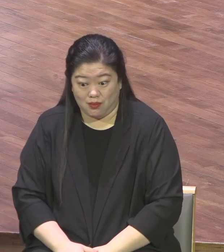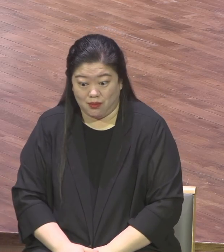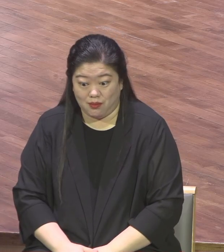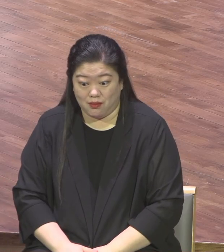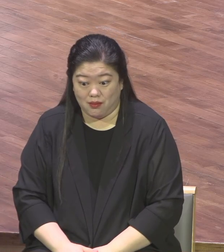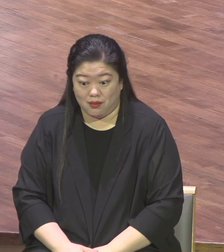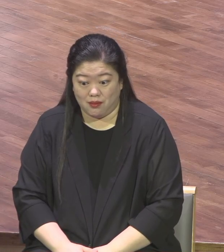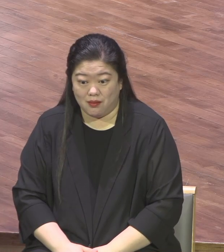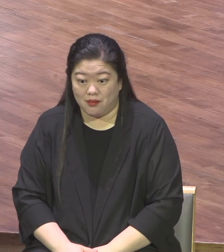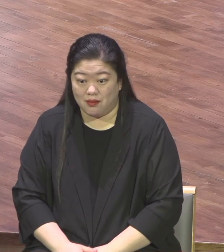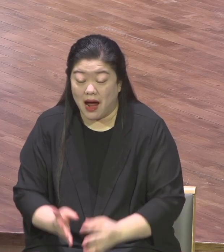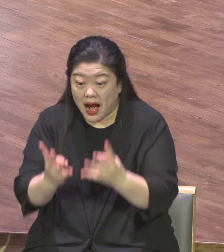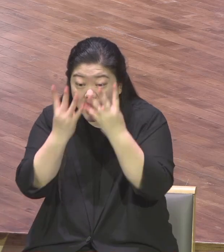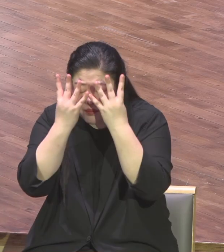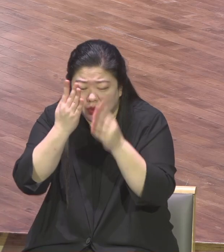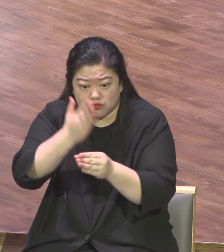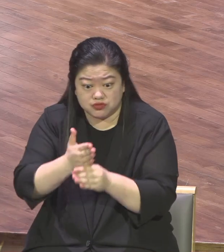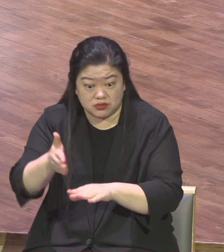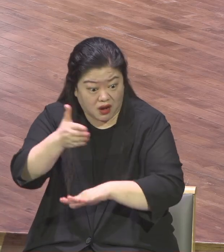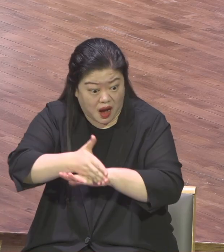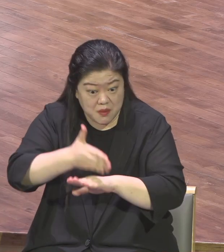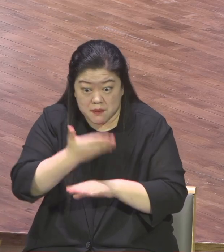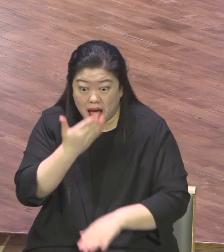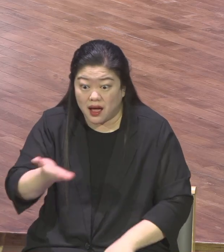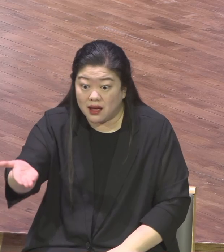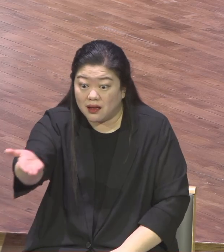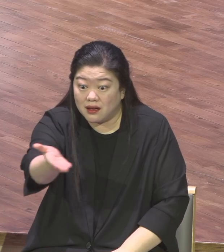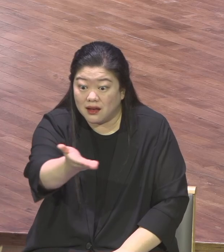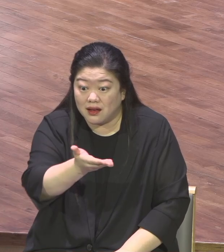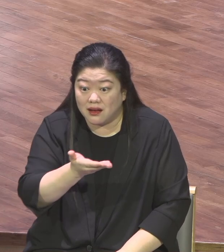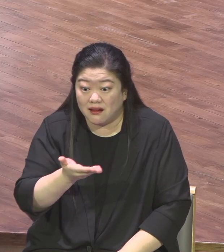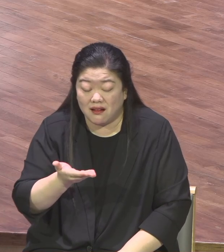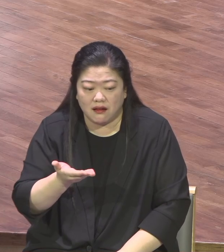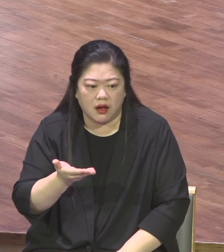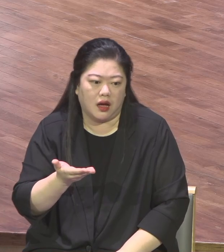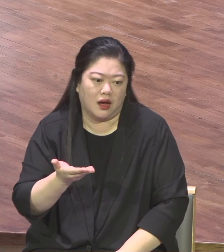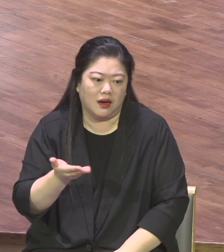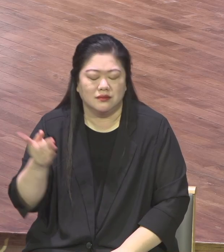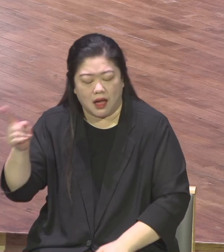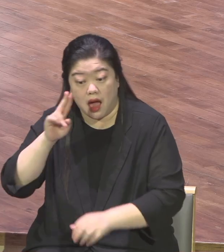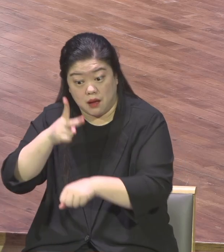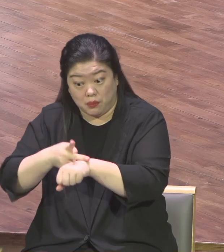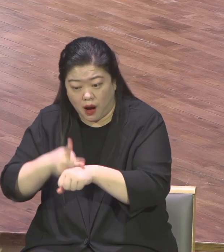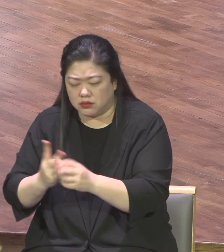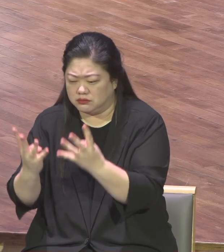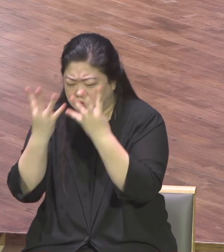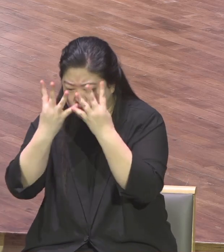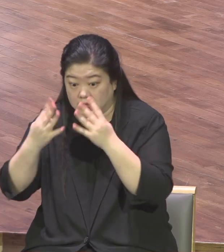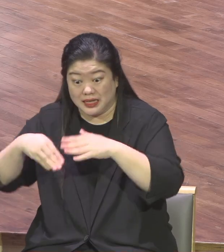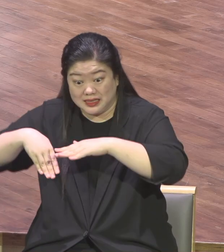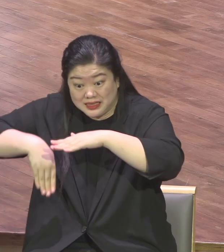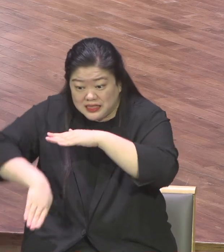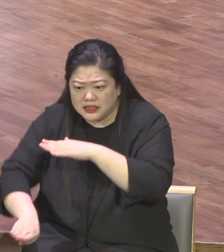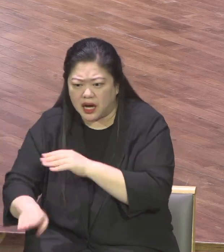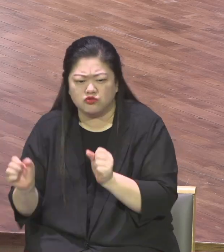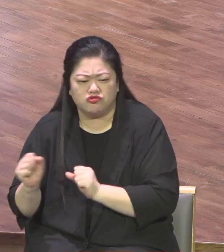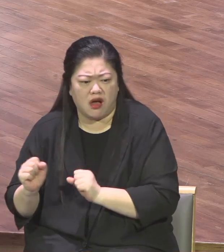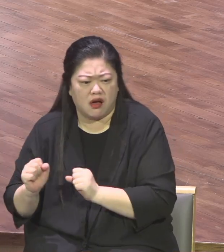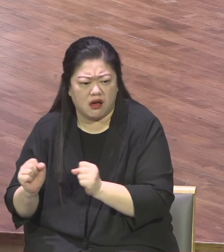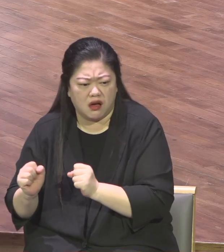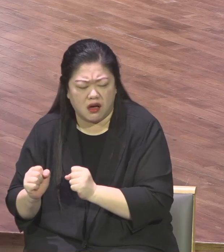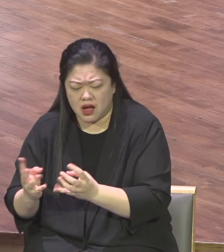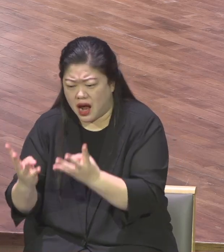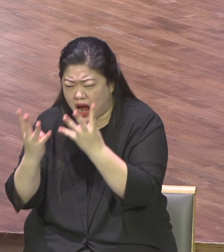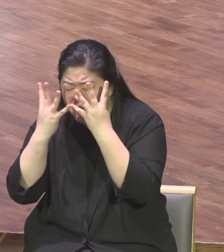그런데 이런 아이러니한 것은 사도 바울이 지금 자리찬 감옥에서 언제 어떻게